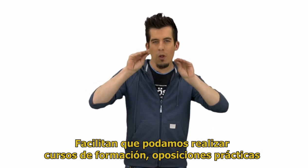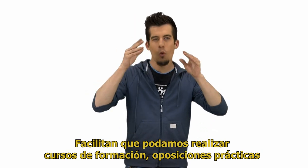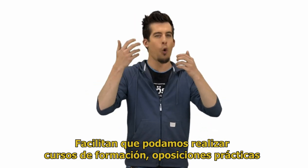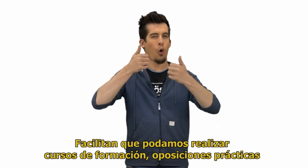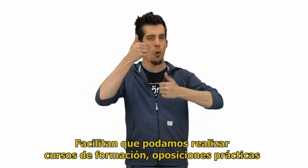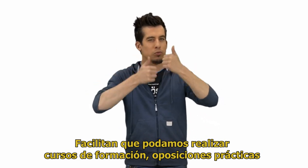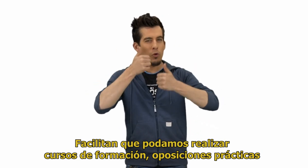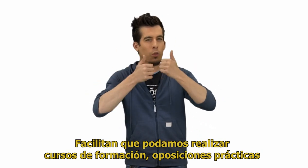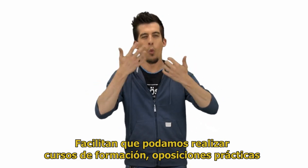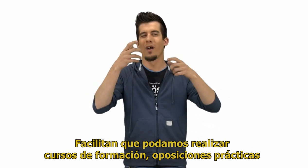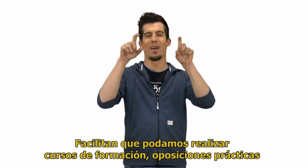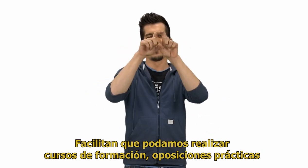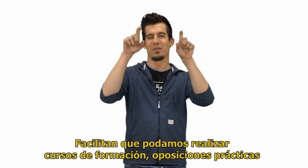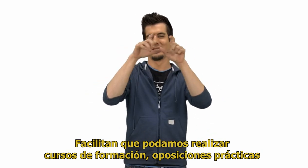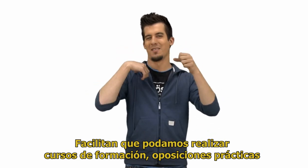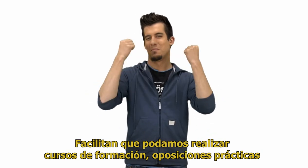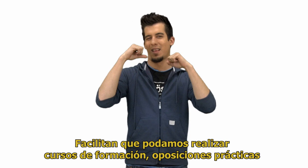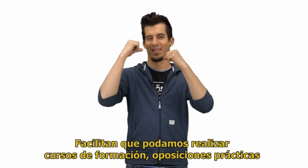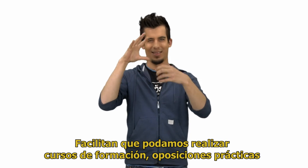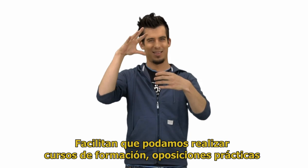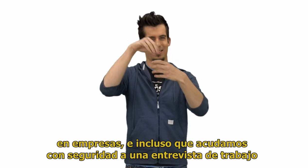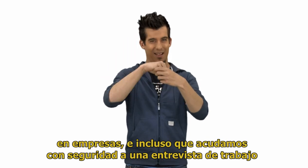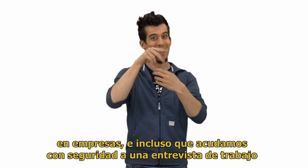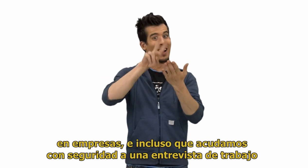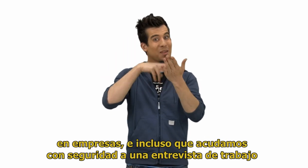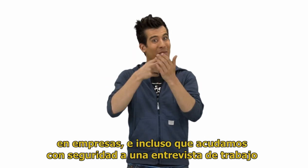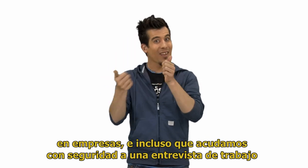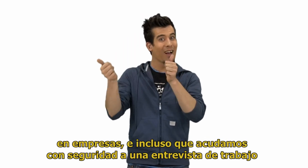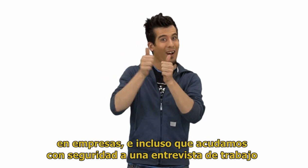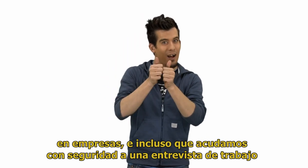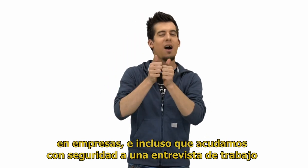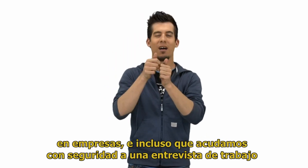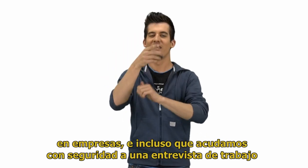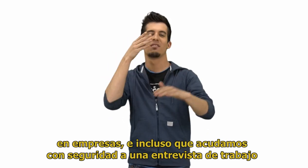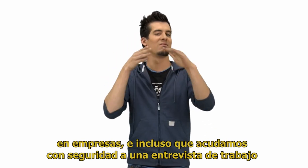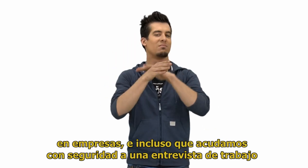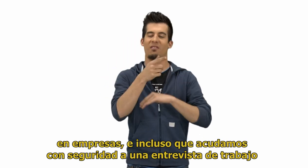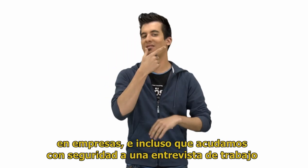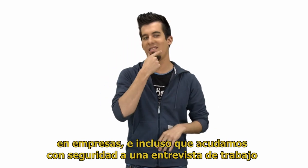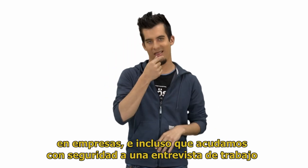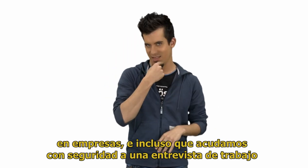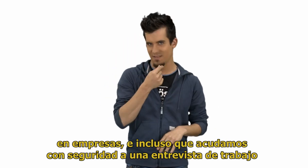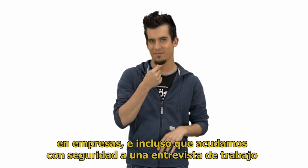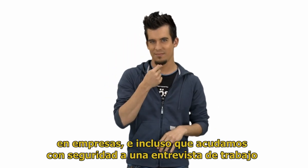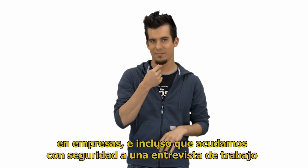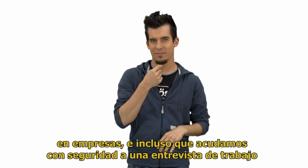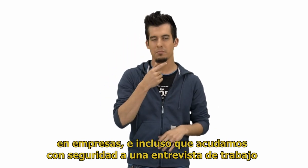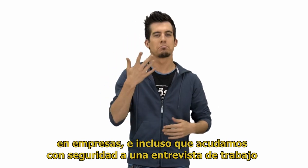cursos de formación o posiciones prácticas en empresas e incluso que acudamos con seguridad a una entrevista de trabajo,